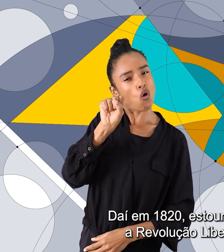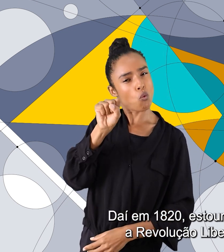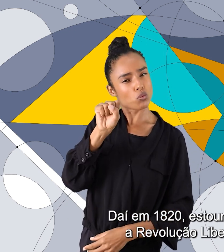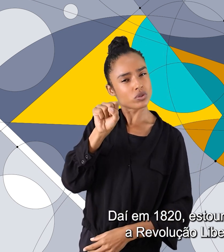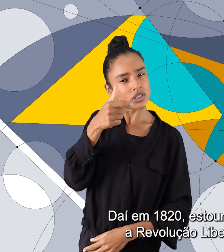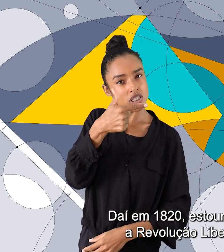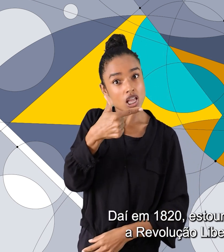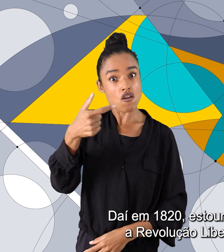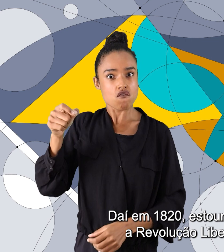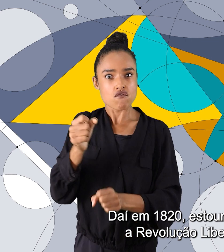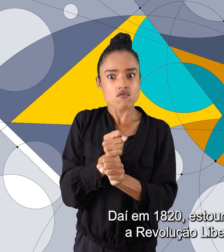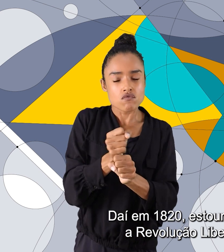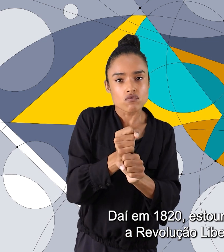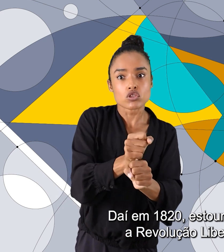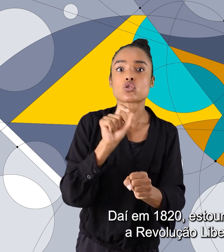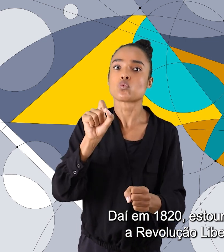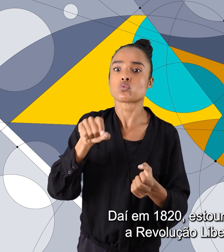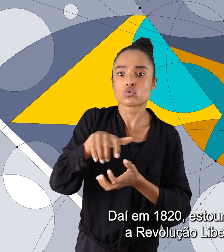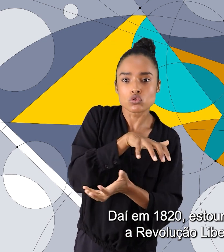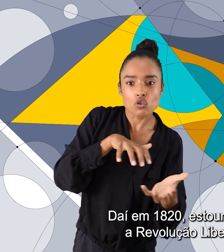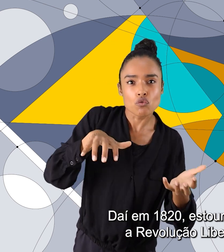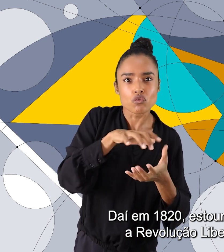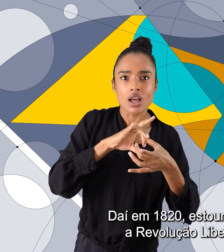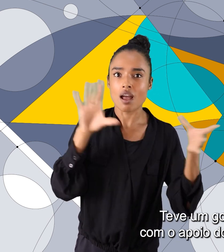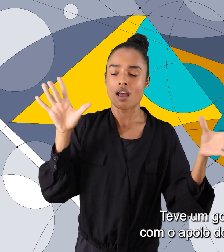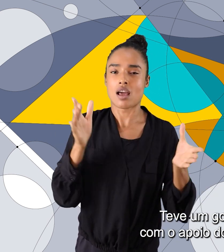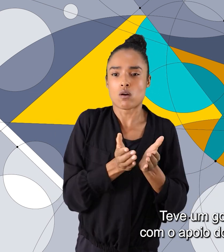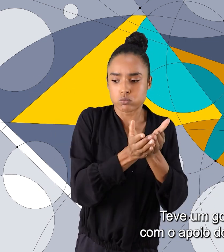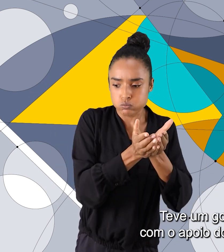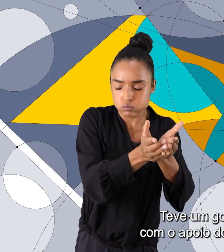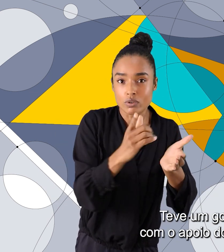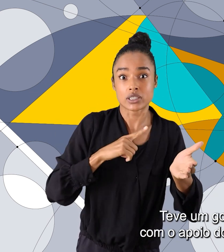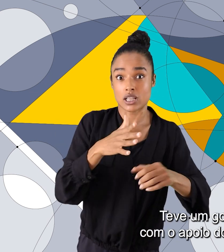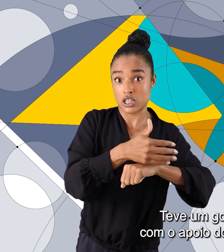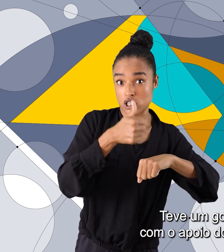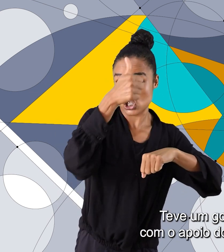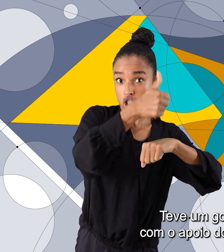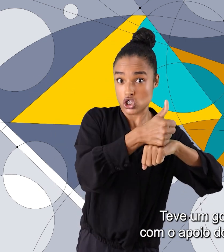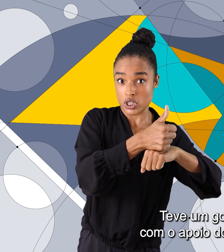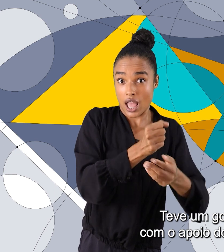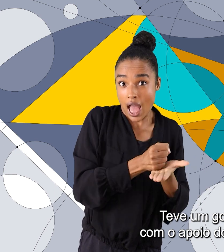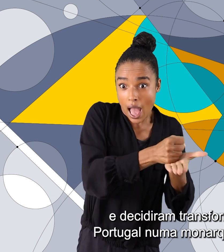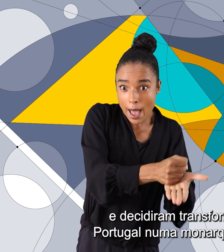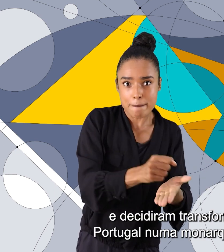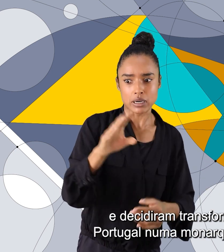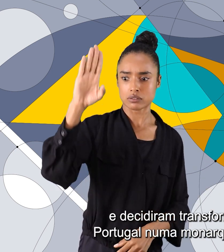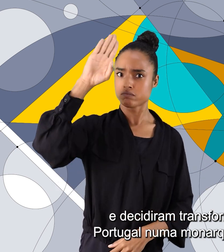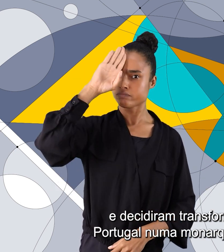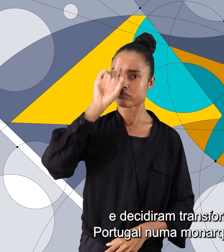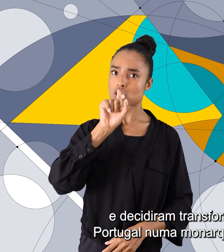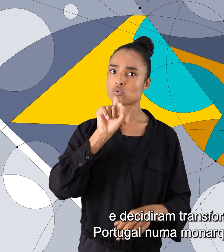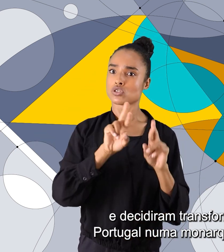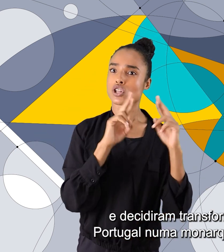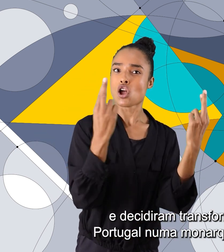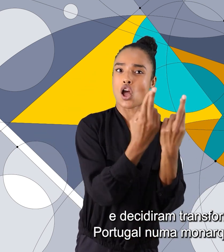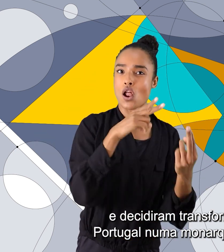1820, estourou em Portugal a Revolução Liberal do Porto. Teve um golpe lá, com o apoio do exército, e decidiram transformar